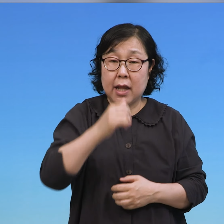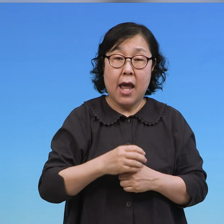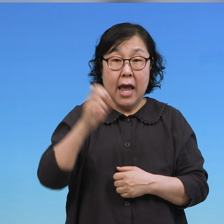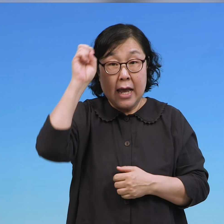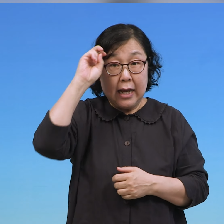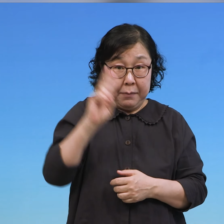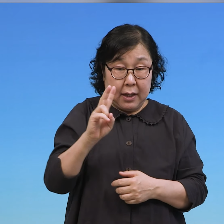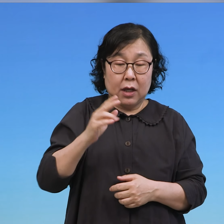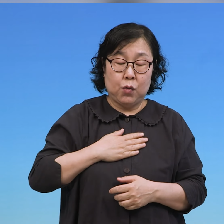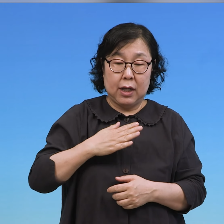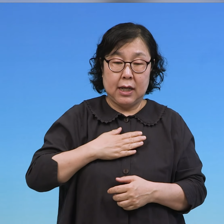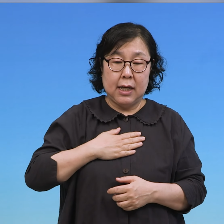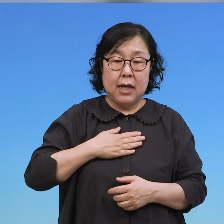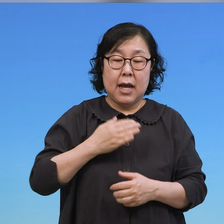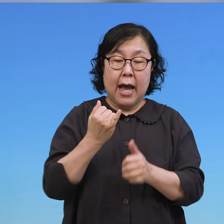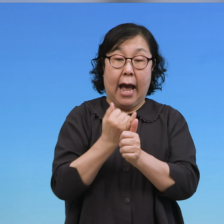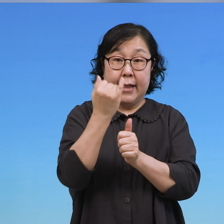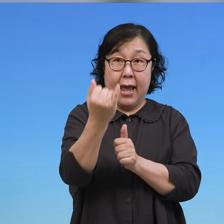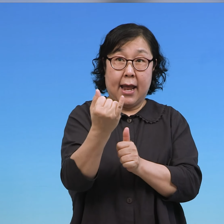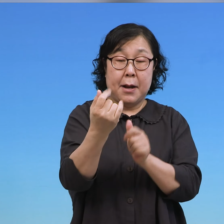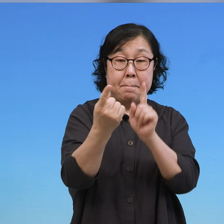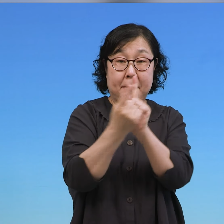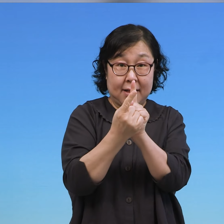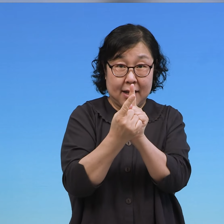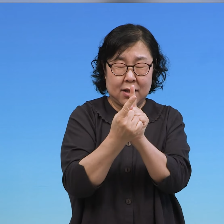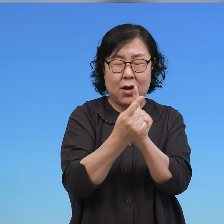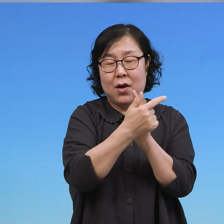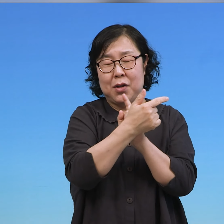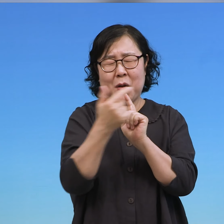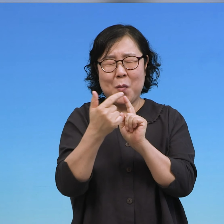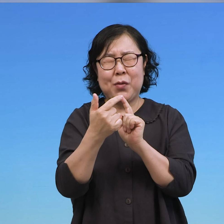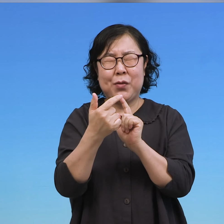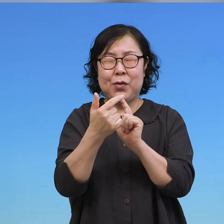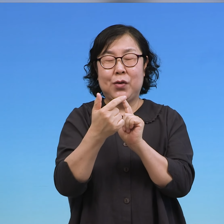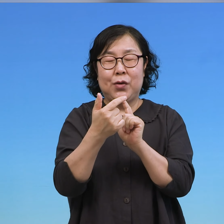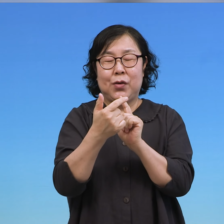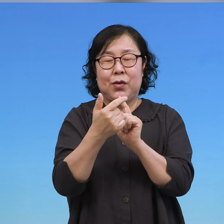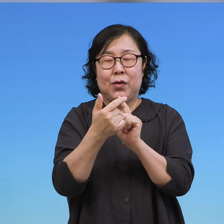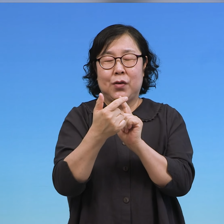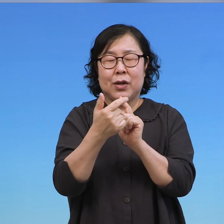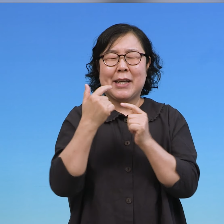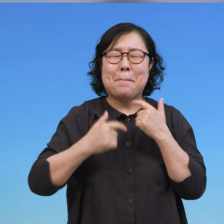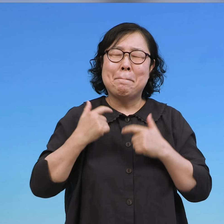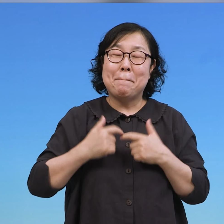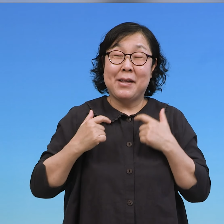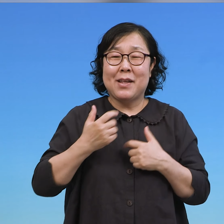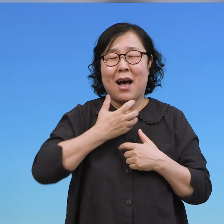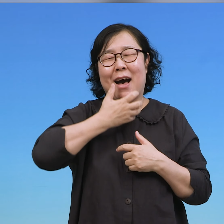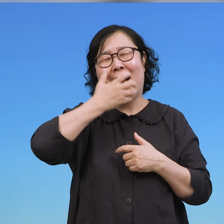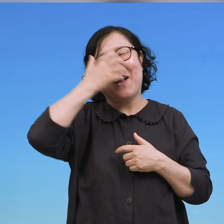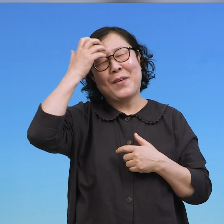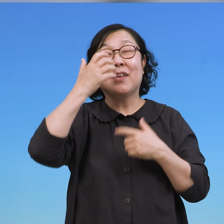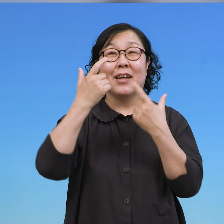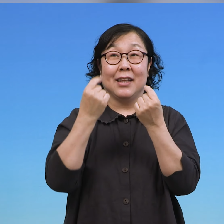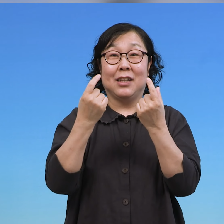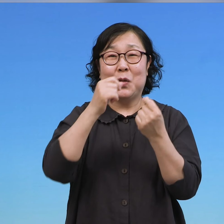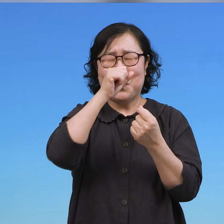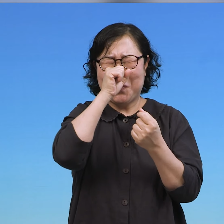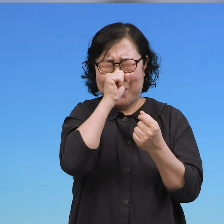나타나가지고 결혼하겠다고 허락을 해줘서 너무 그게 감격이었습니다. 꿈꾸는 것 같았도다, 이게 이런